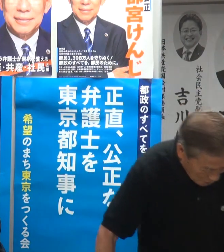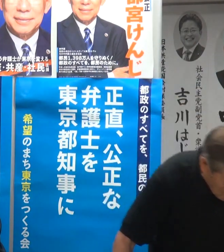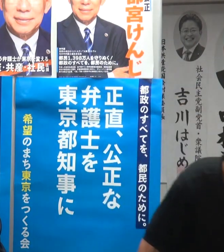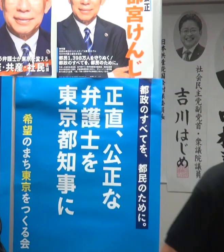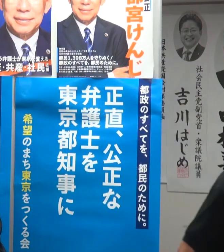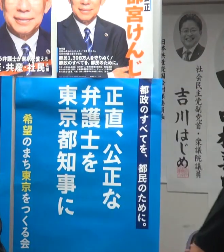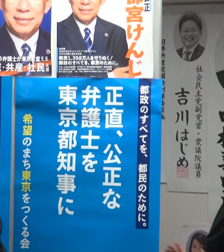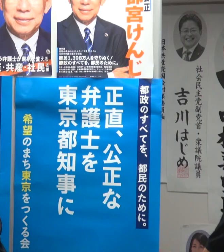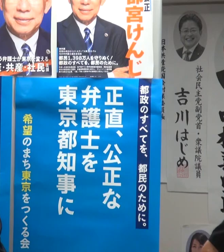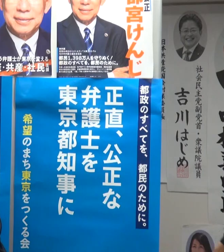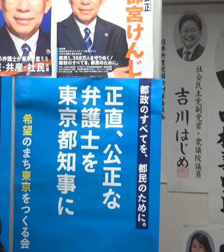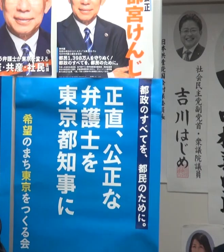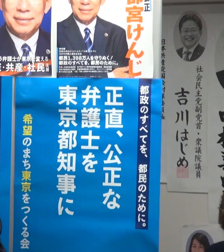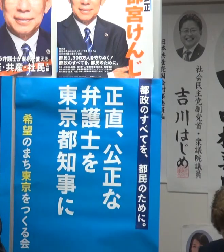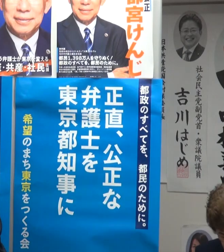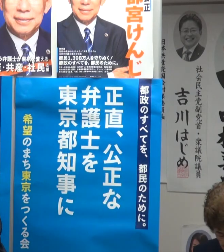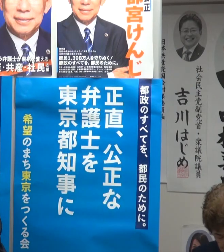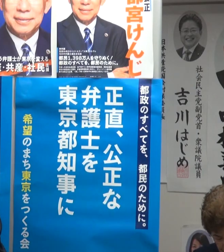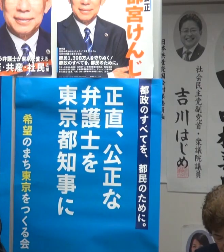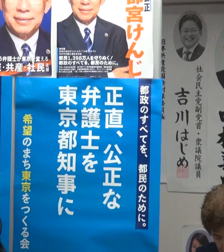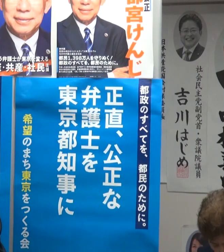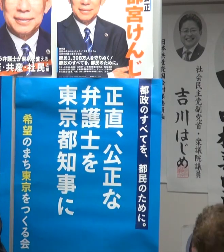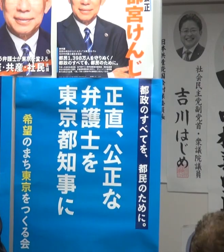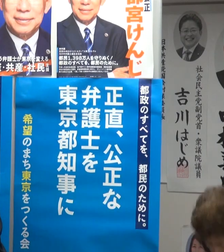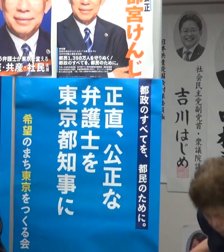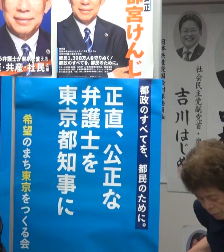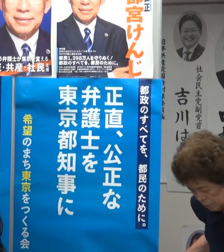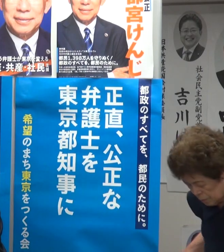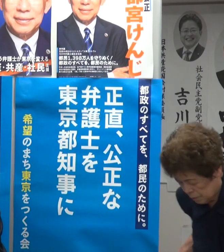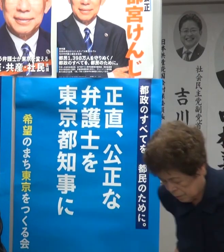議とはやっぱりその資質も違うだろうし、